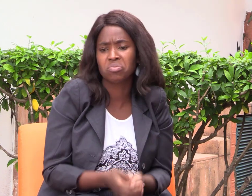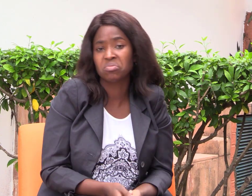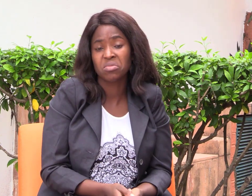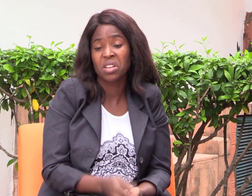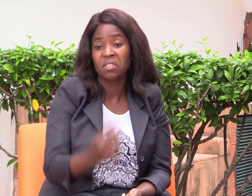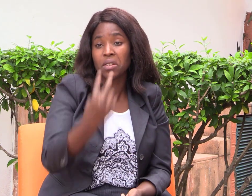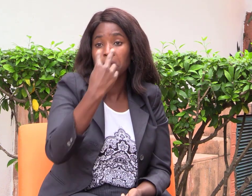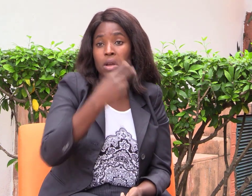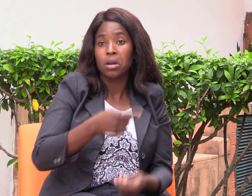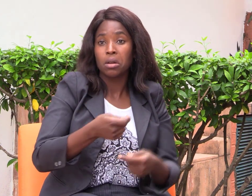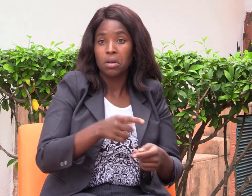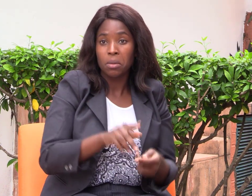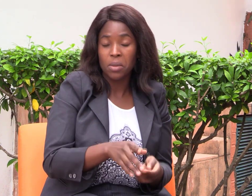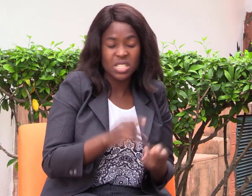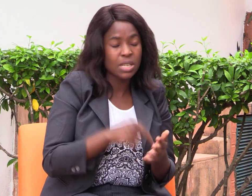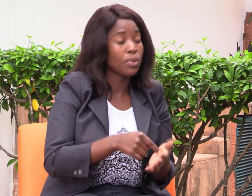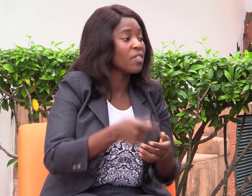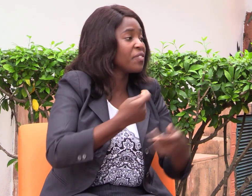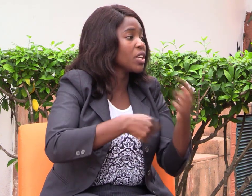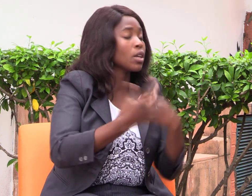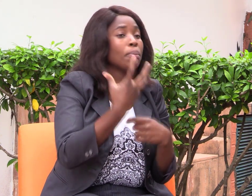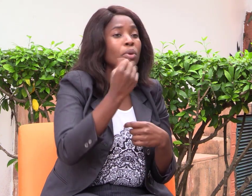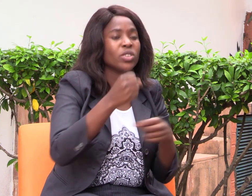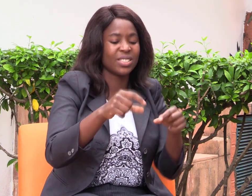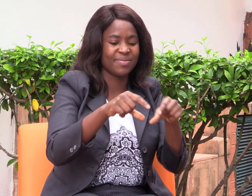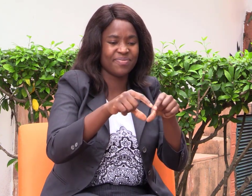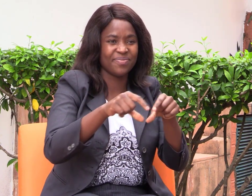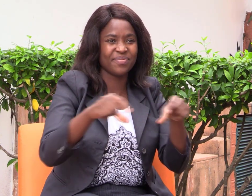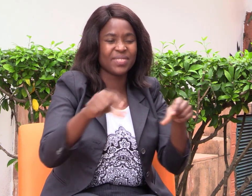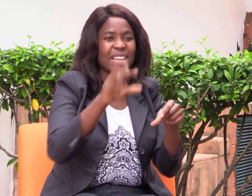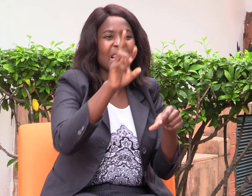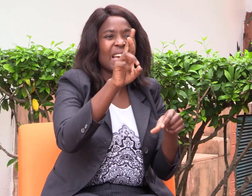pouco diferente. Para a mulher surda,